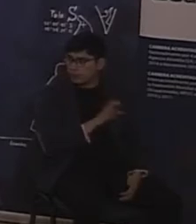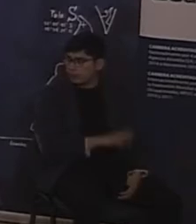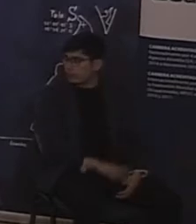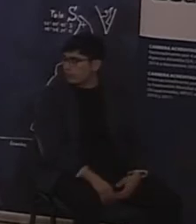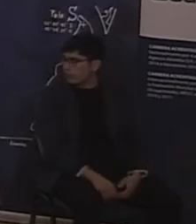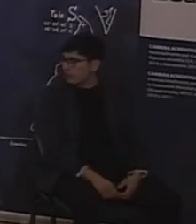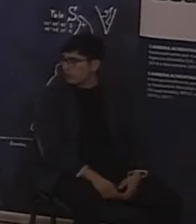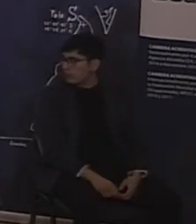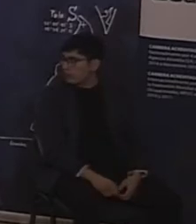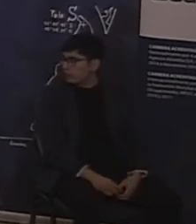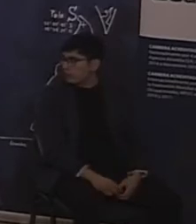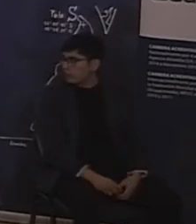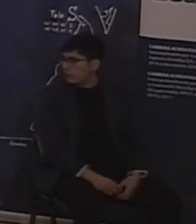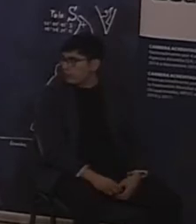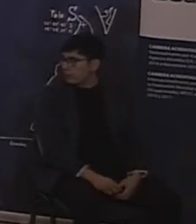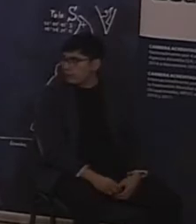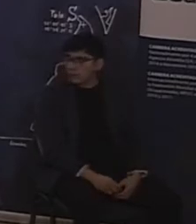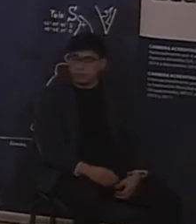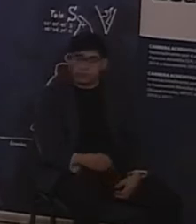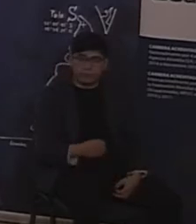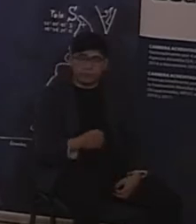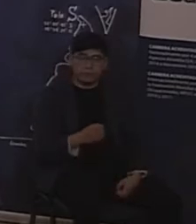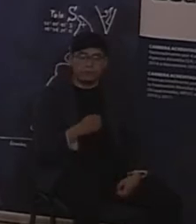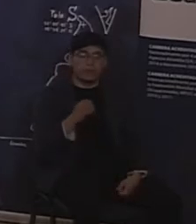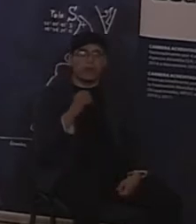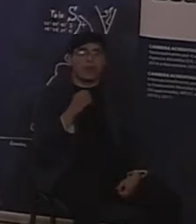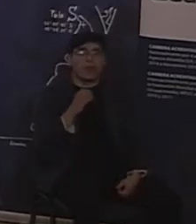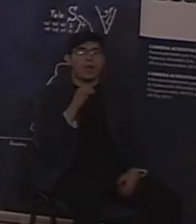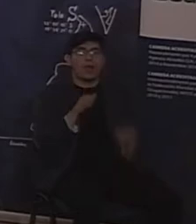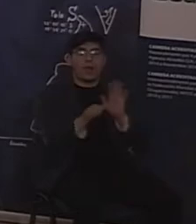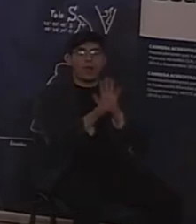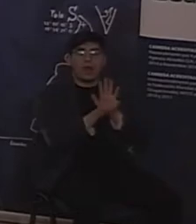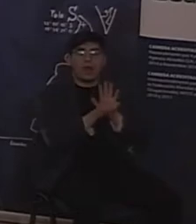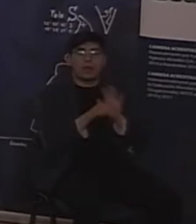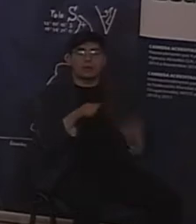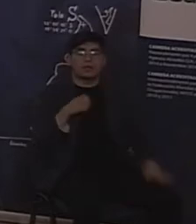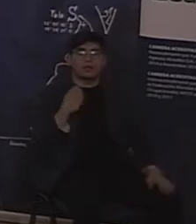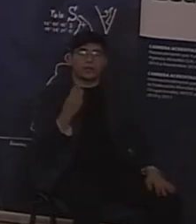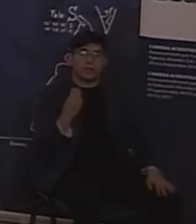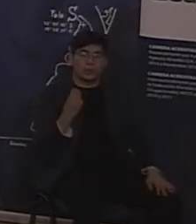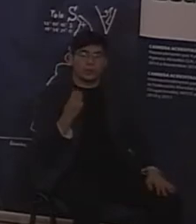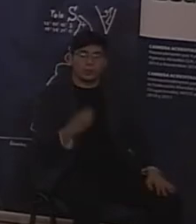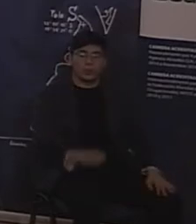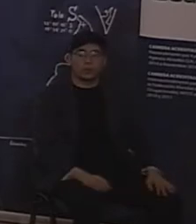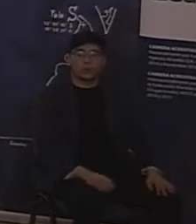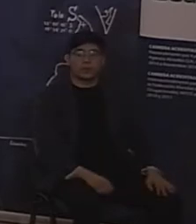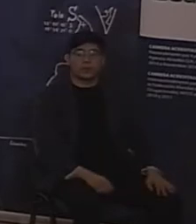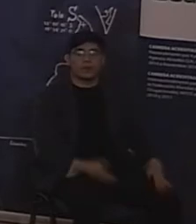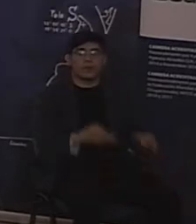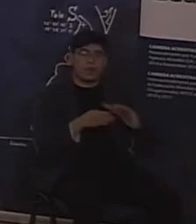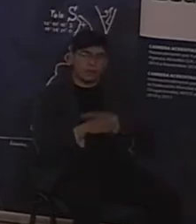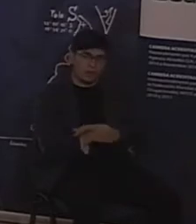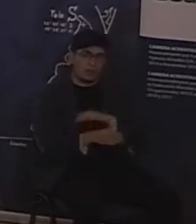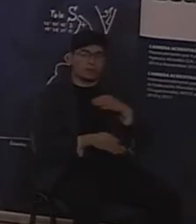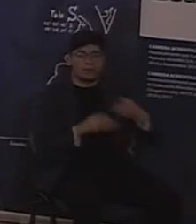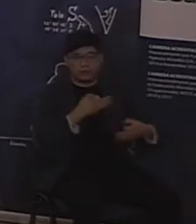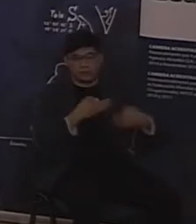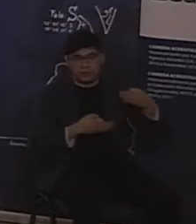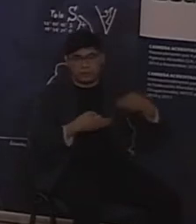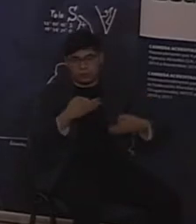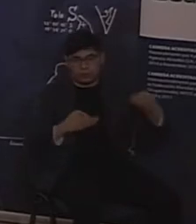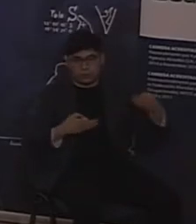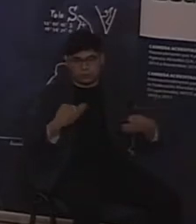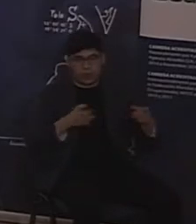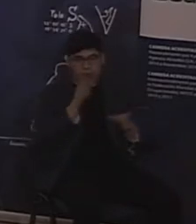de examen sobre el artículo 13 del que hemos hablado entre ayer y hoy sobre acceso a la justicia las personas con